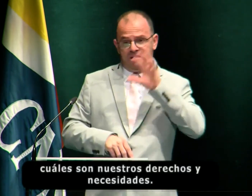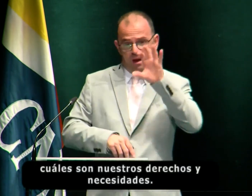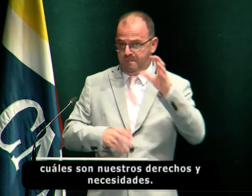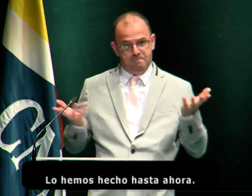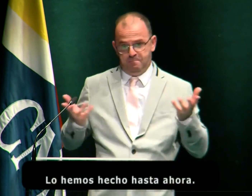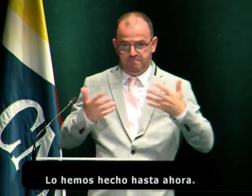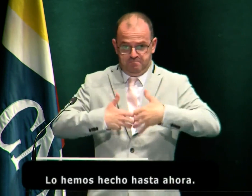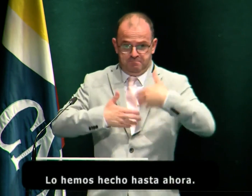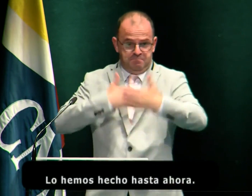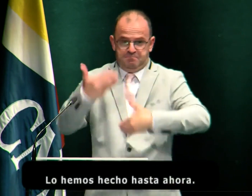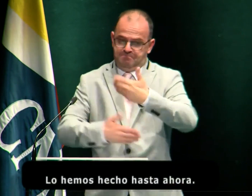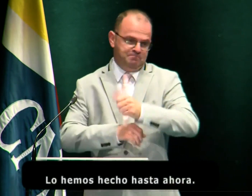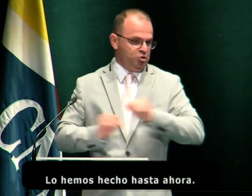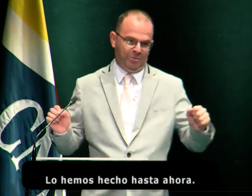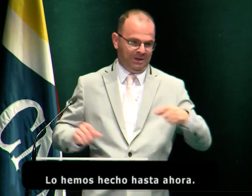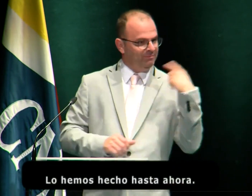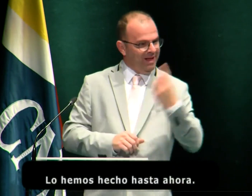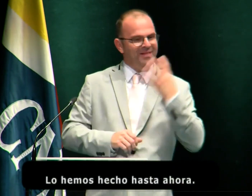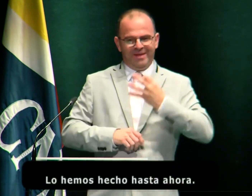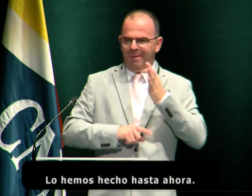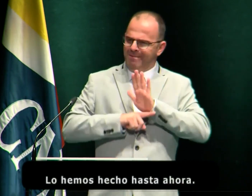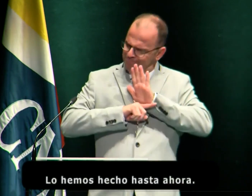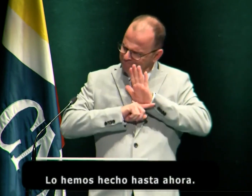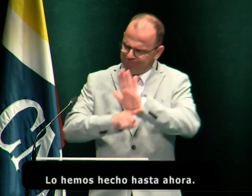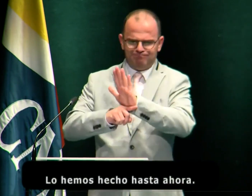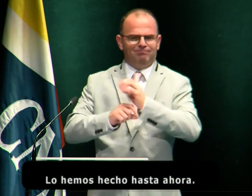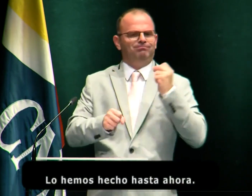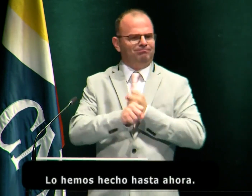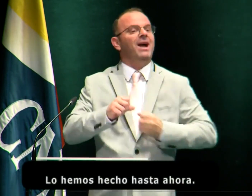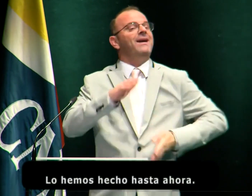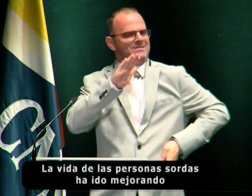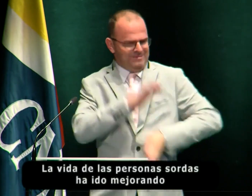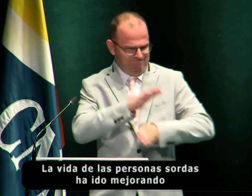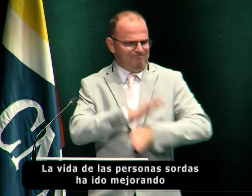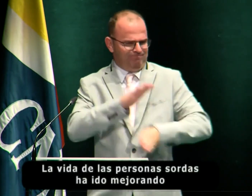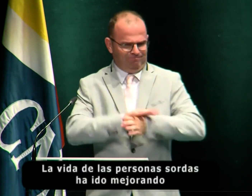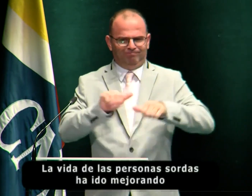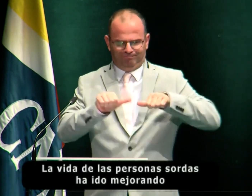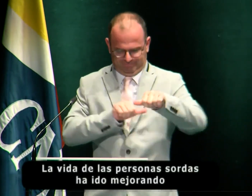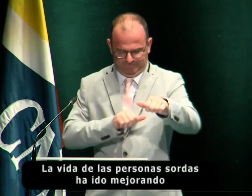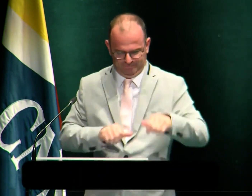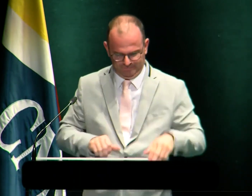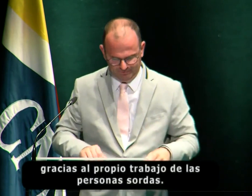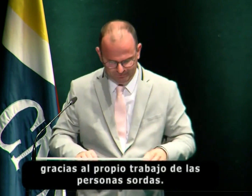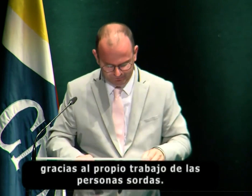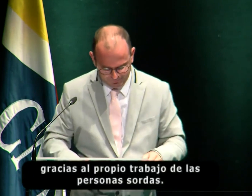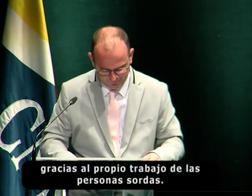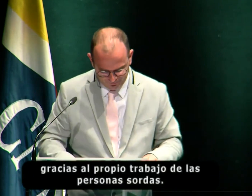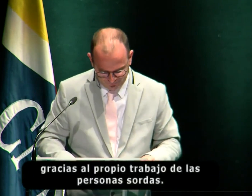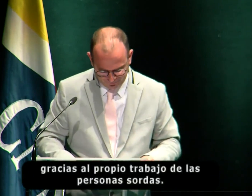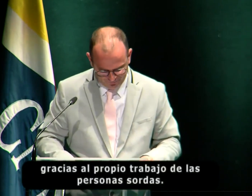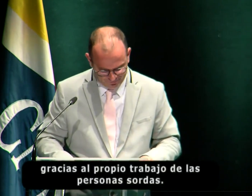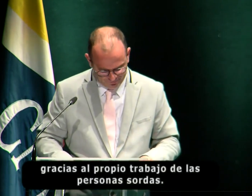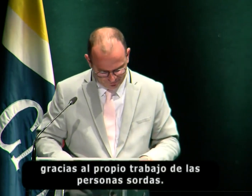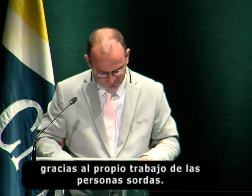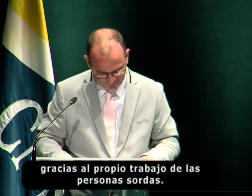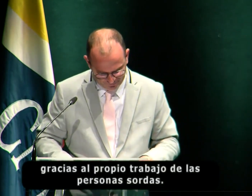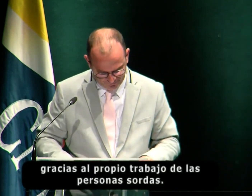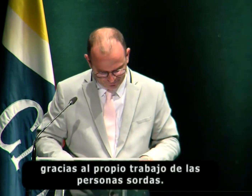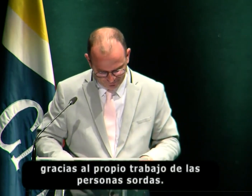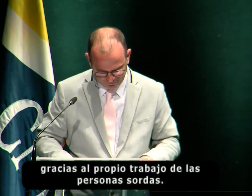las personas sordas. Sin nosotros y nosotras, España no podría funcionar. Tenemos que seguir trabajando en